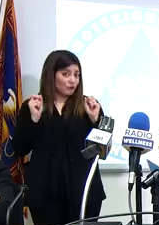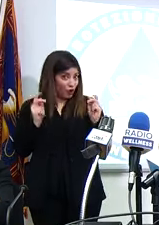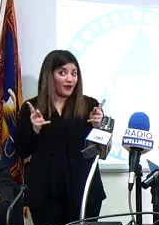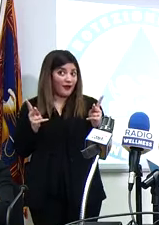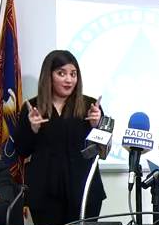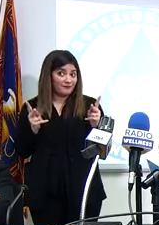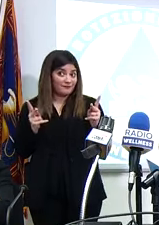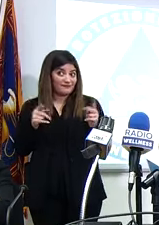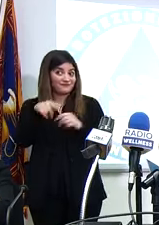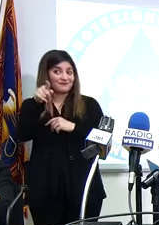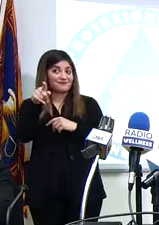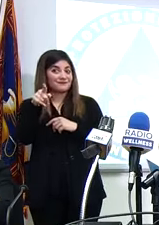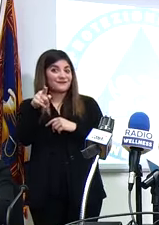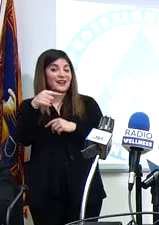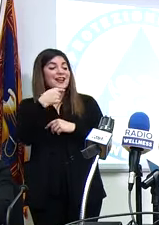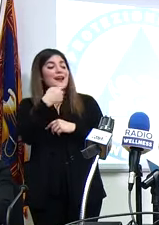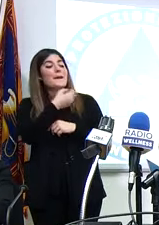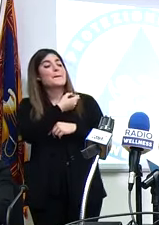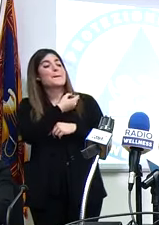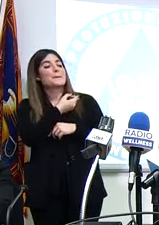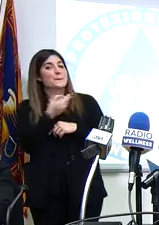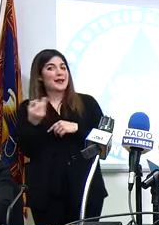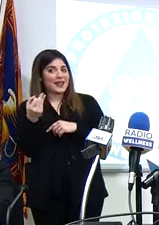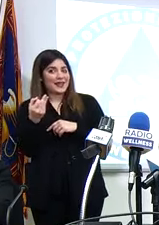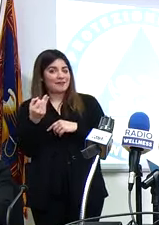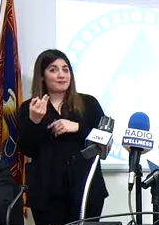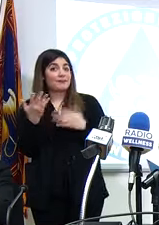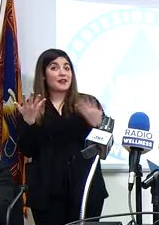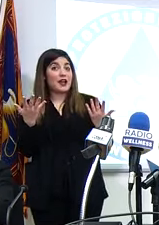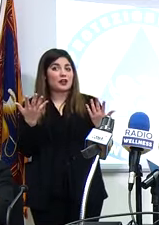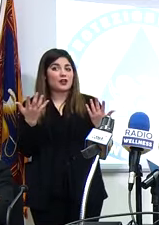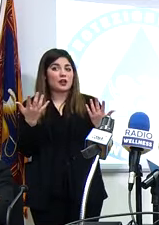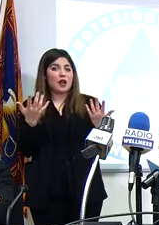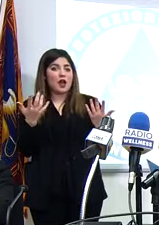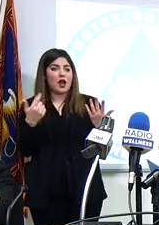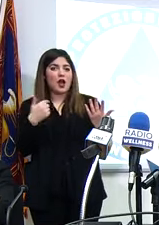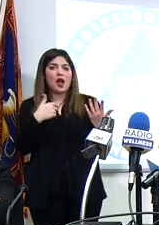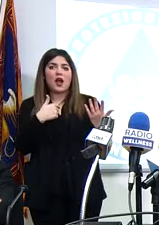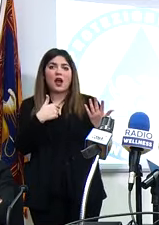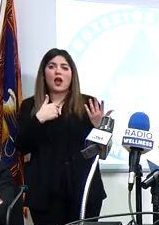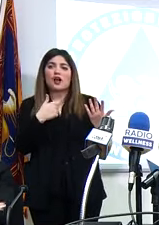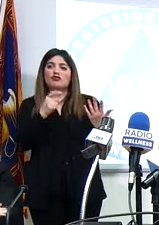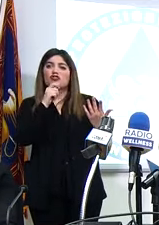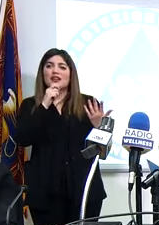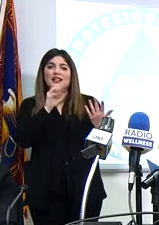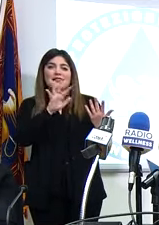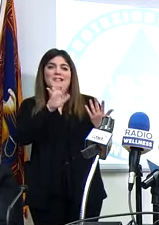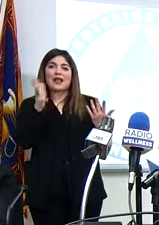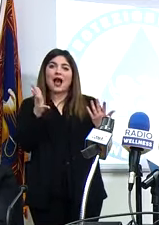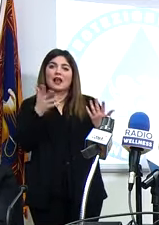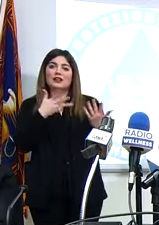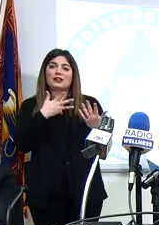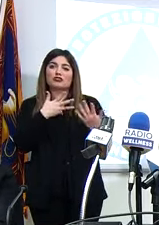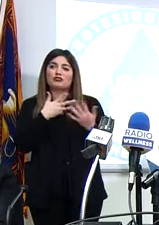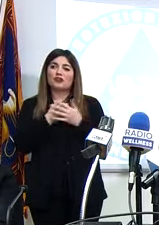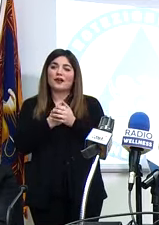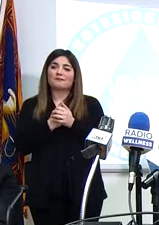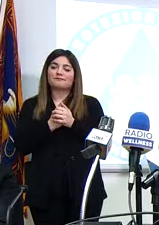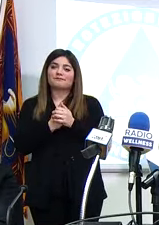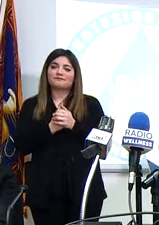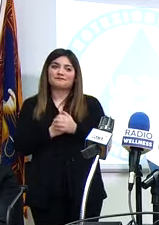Bene, a questo punto io avevo in nota Nicolussi, poi Marchiori, poi Tosatto, poi